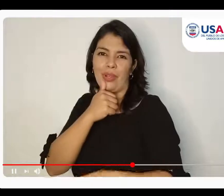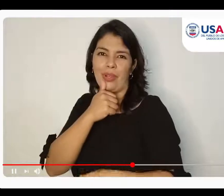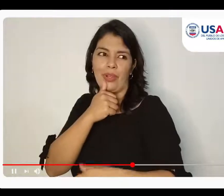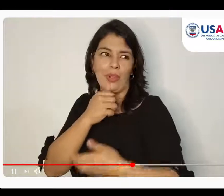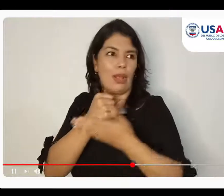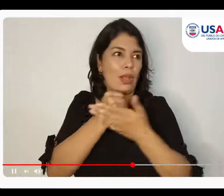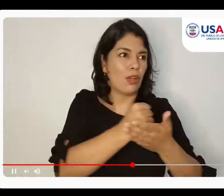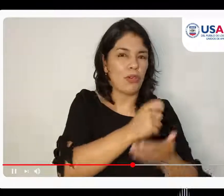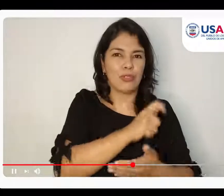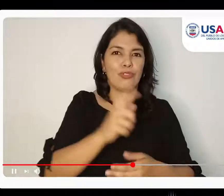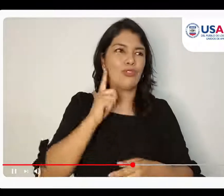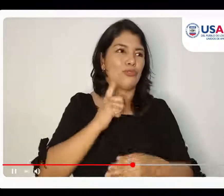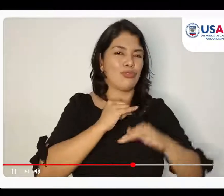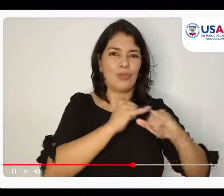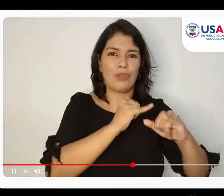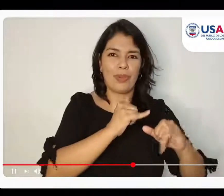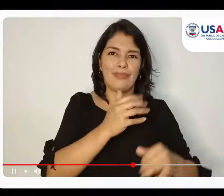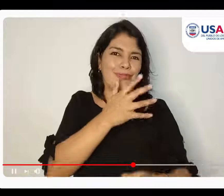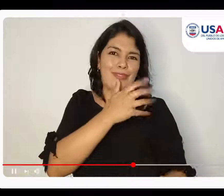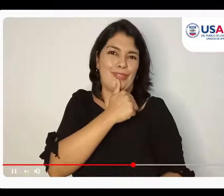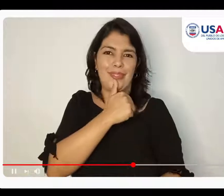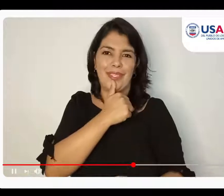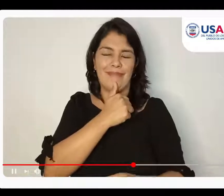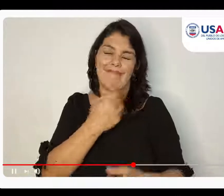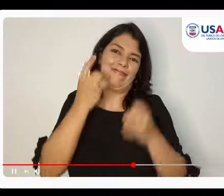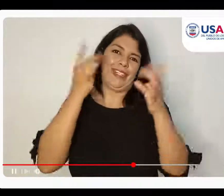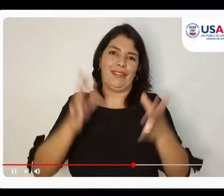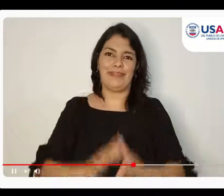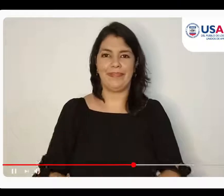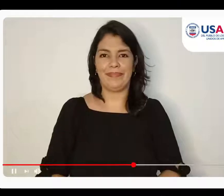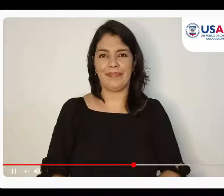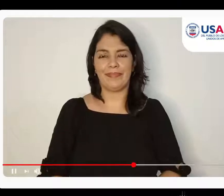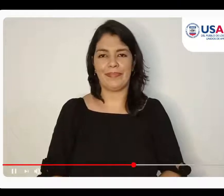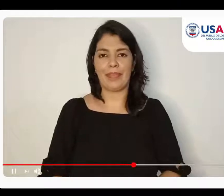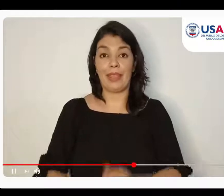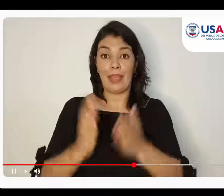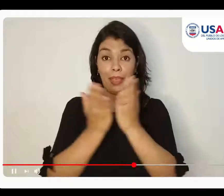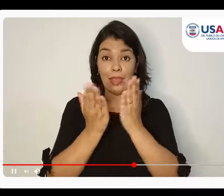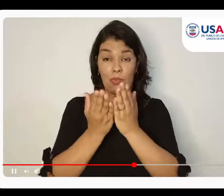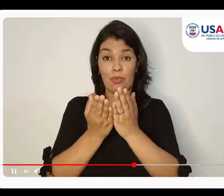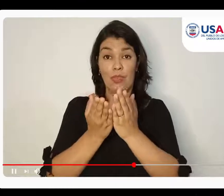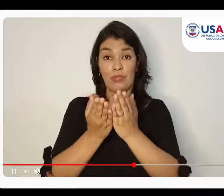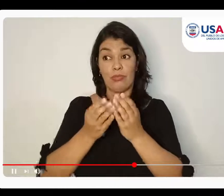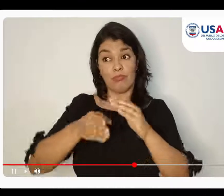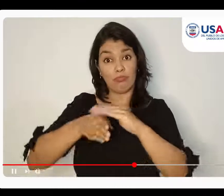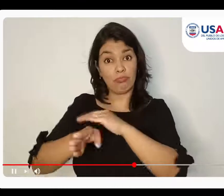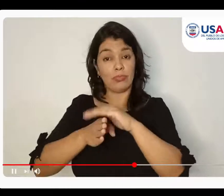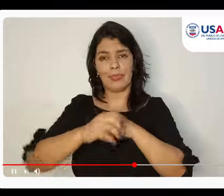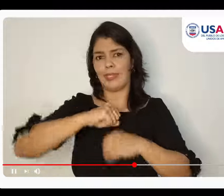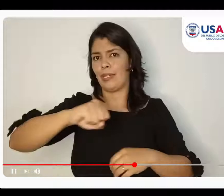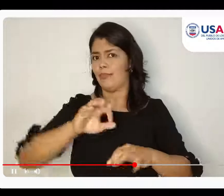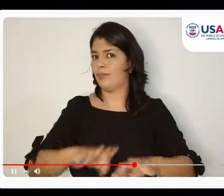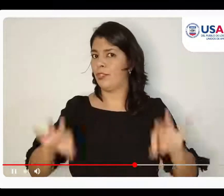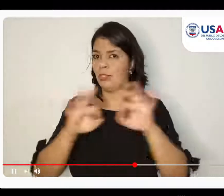población? Pues desde la raíz estamos graves. El acceso a la educación es uno de los derechos más importantes en la vida de cada